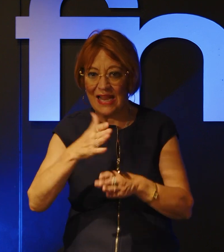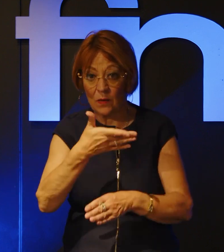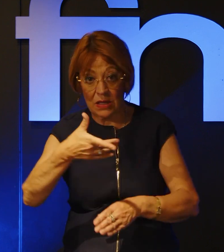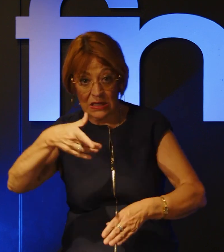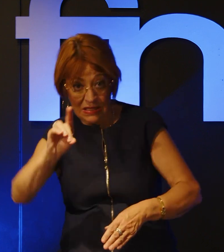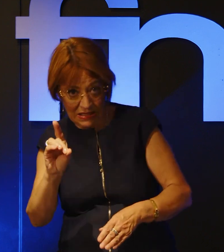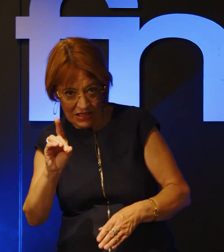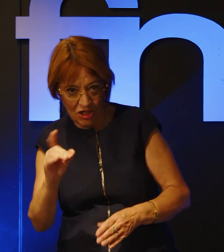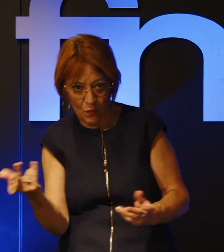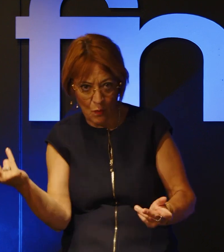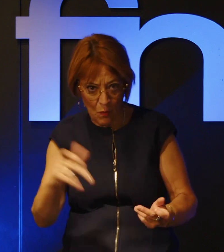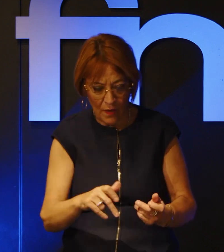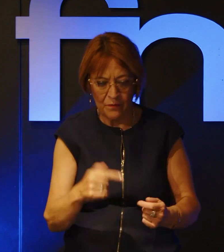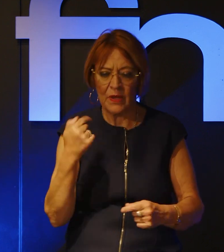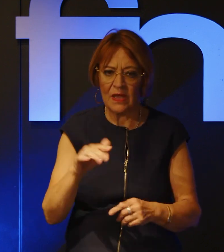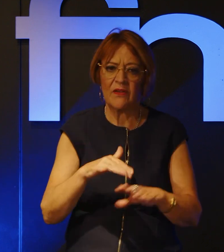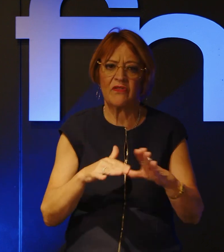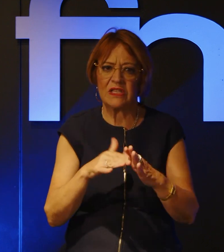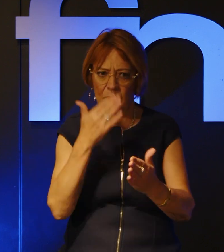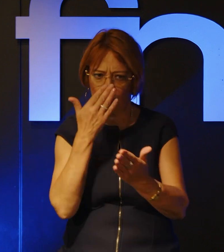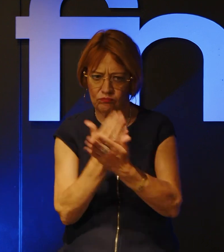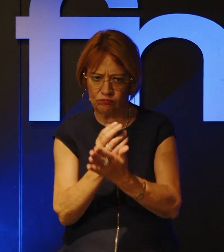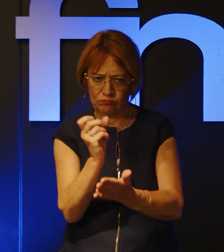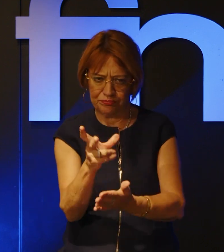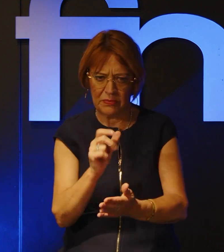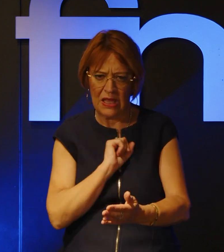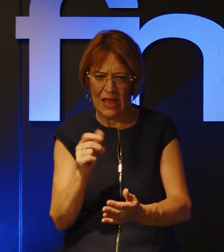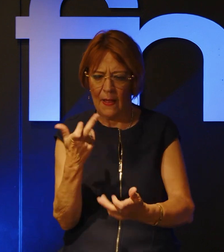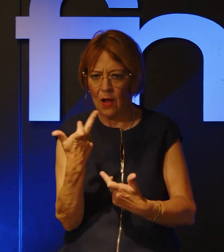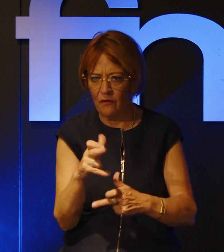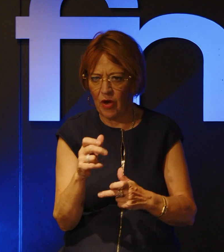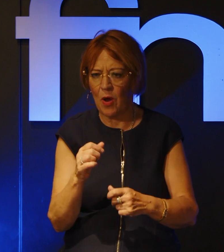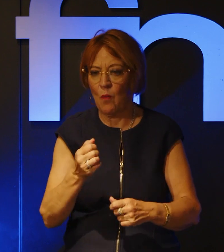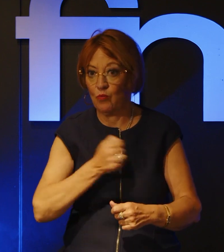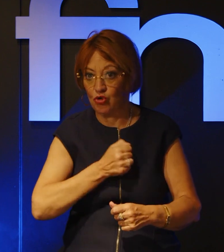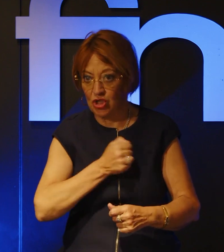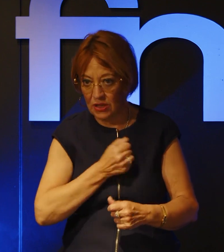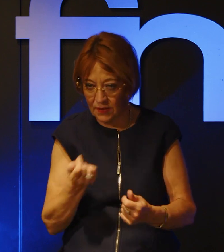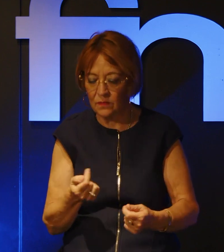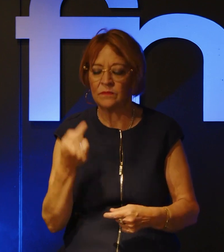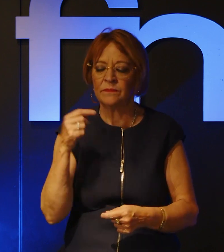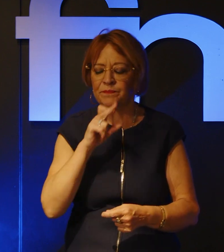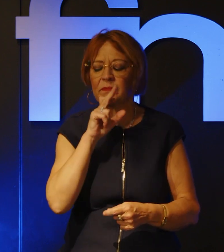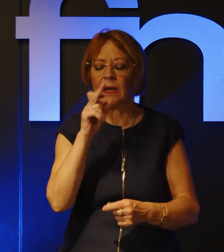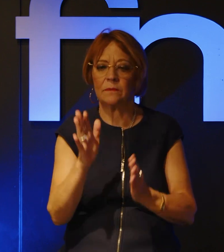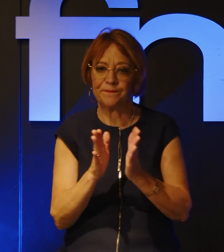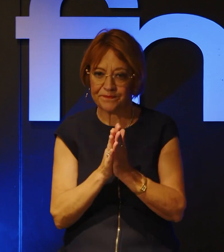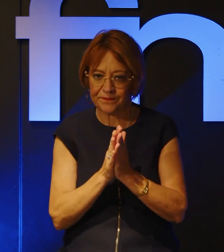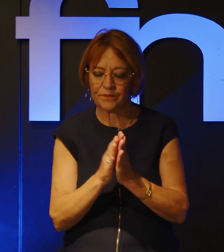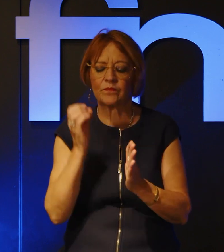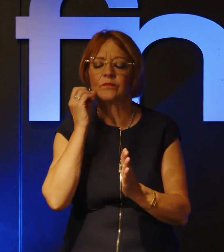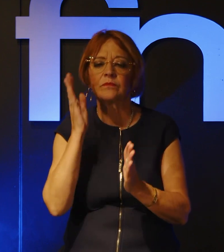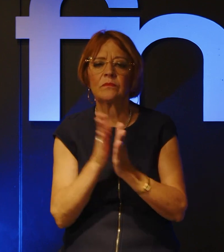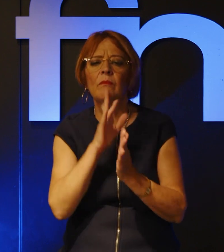um Concílio que apareceu para eh fazer frente à à a reforma protestante e portanto é é é é a resposta da igreja a isso e como é